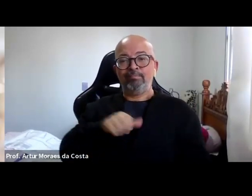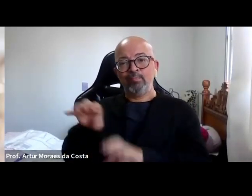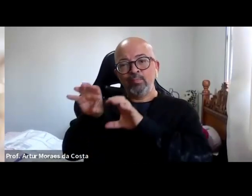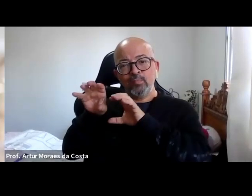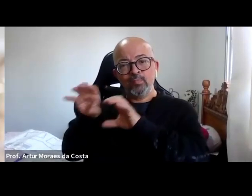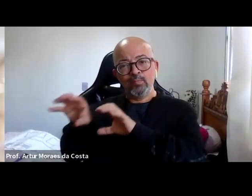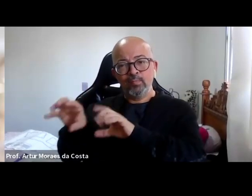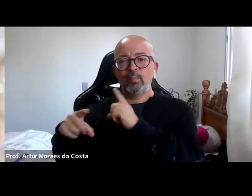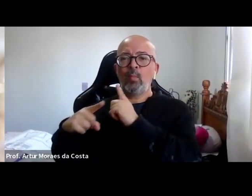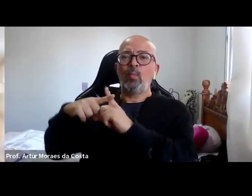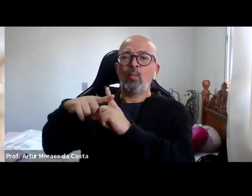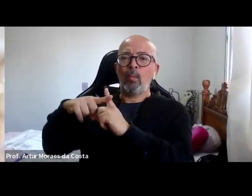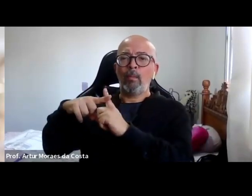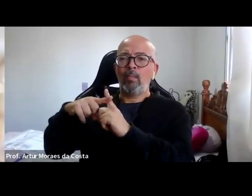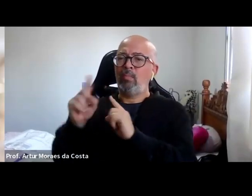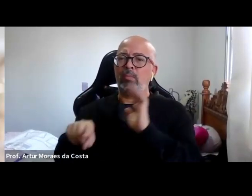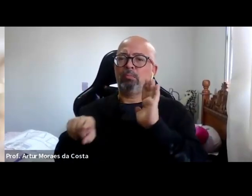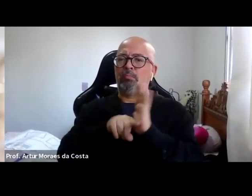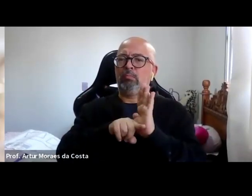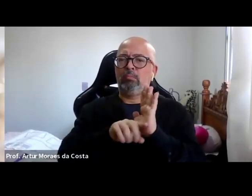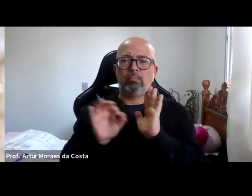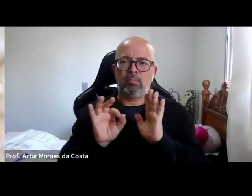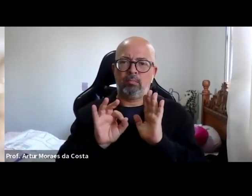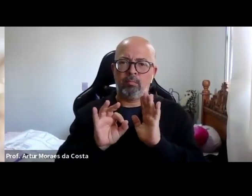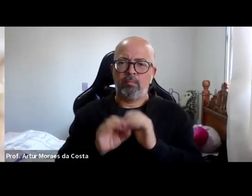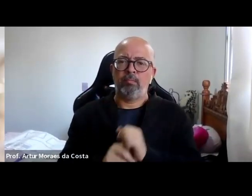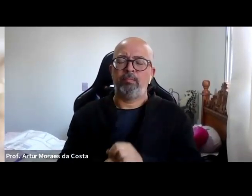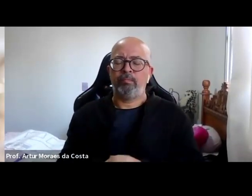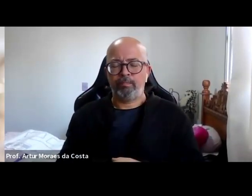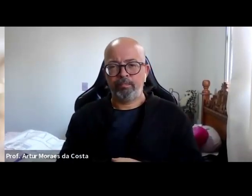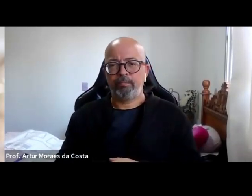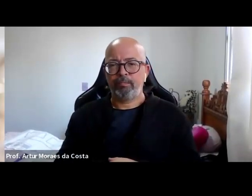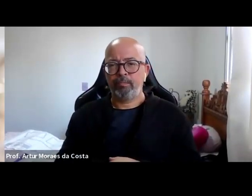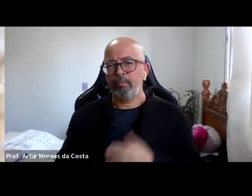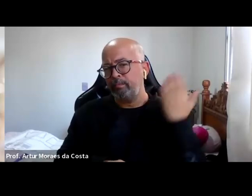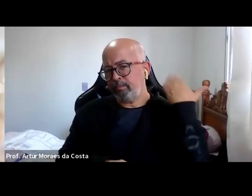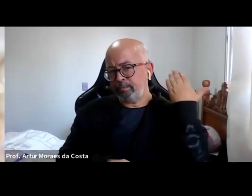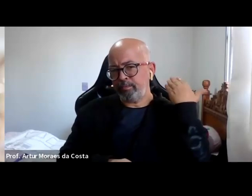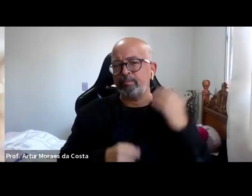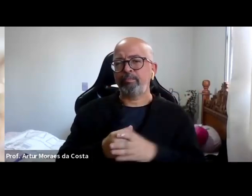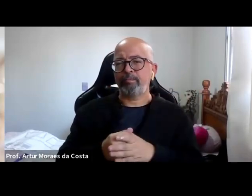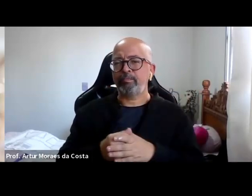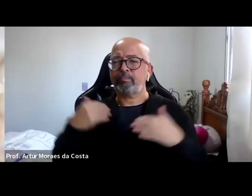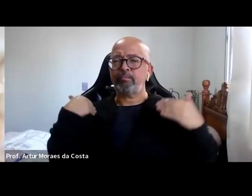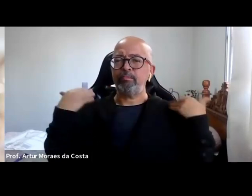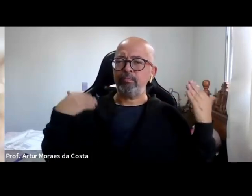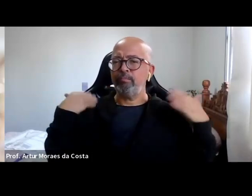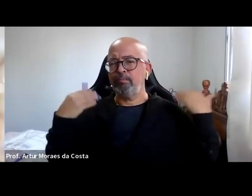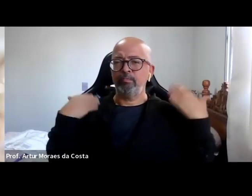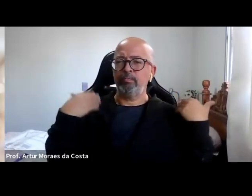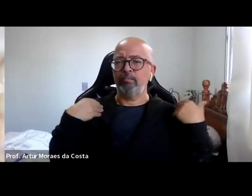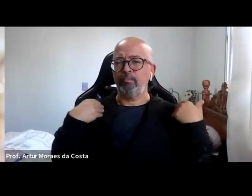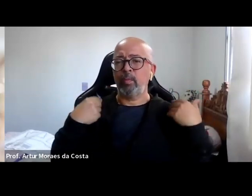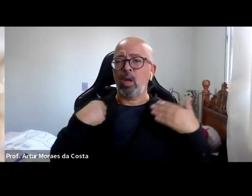París regresábamos de la conferencia Helen Keller que se hizo en uganda y tuvimos la oportunidad de estar 4